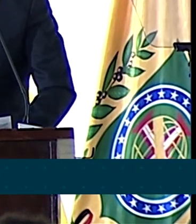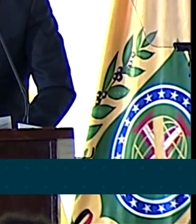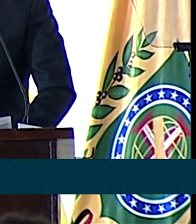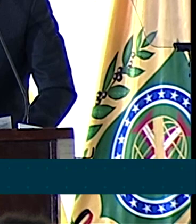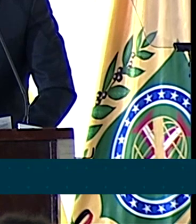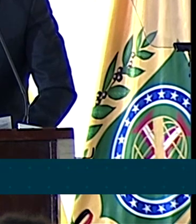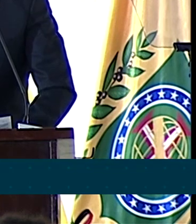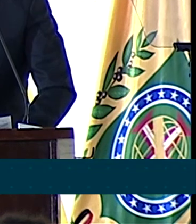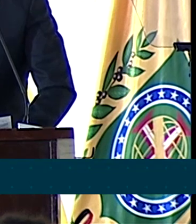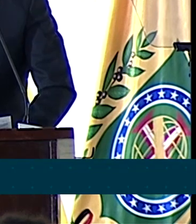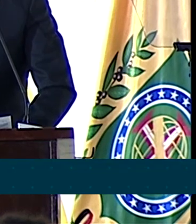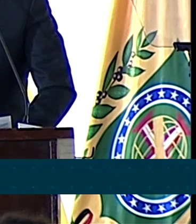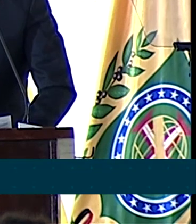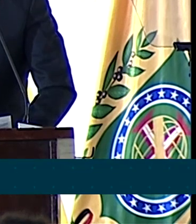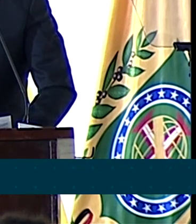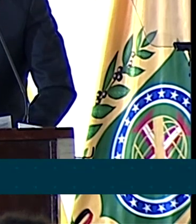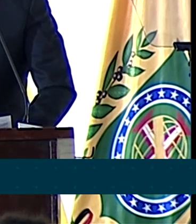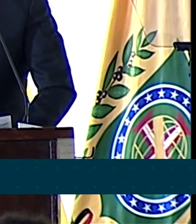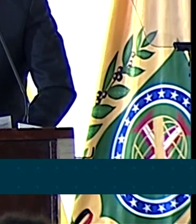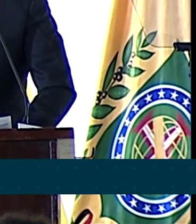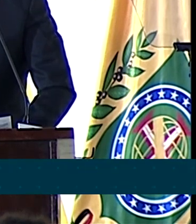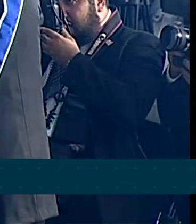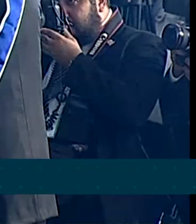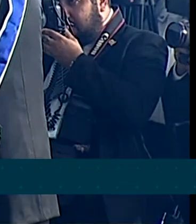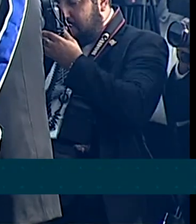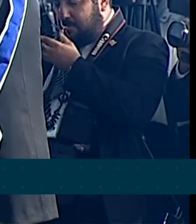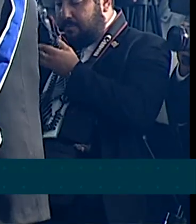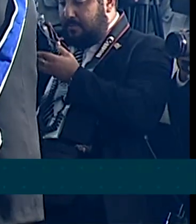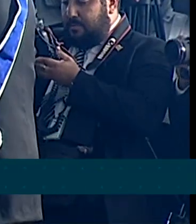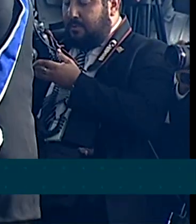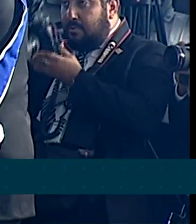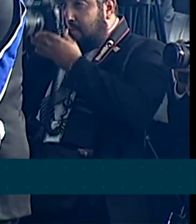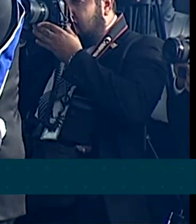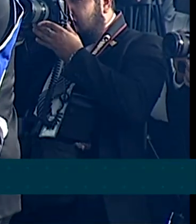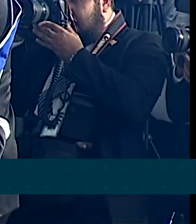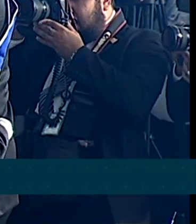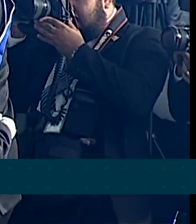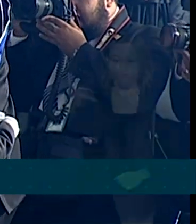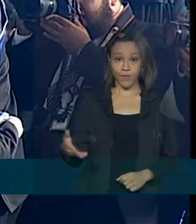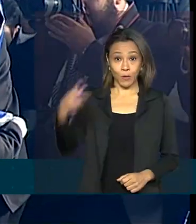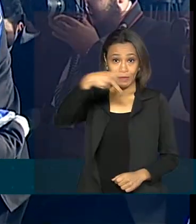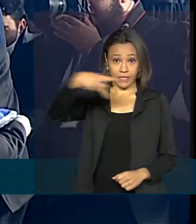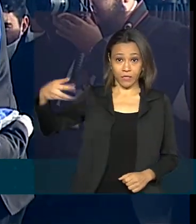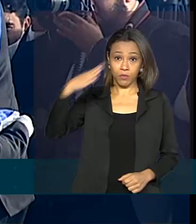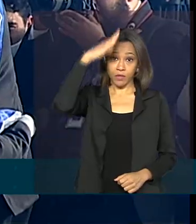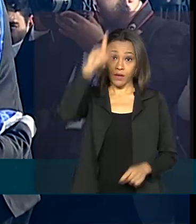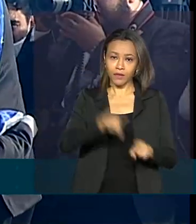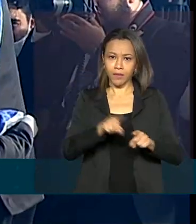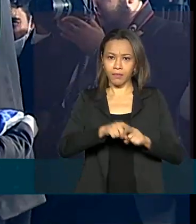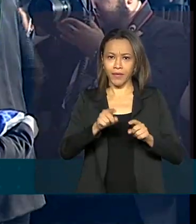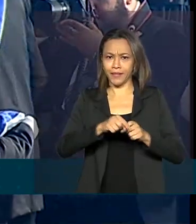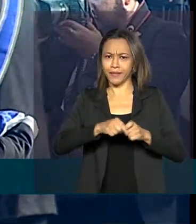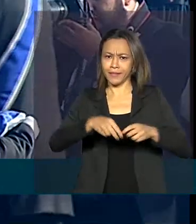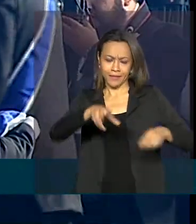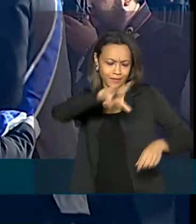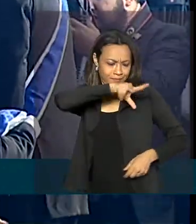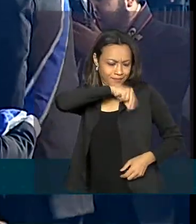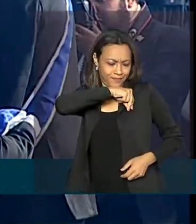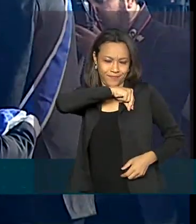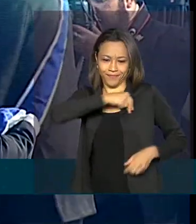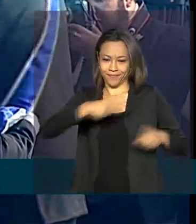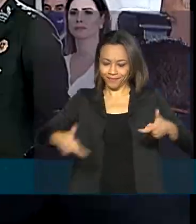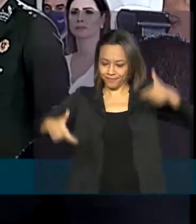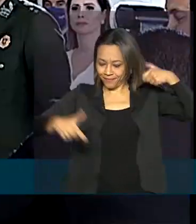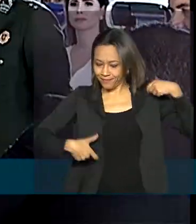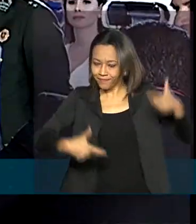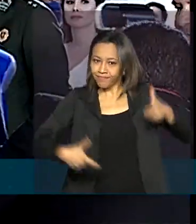combatendo a corrupção pelo exemplo. O presidente também condecorou diversas personalidades com medalhas da Ordem